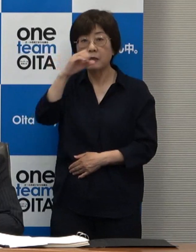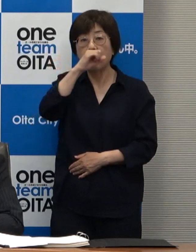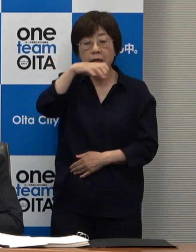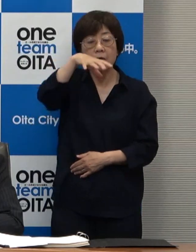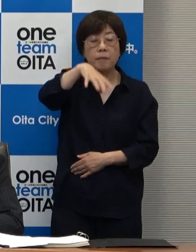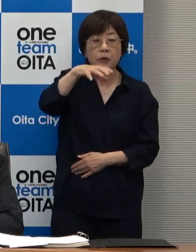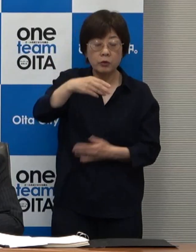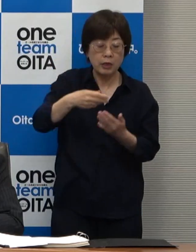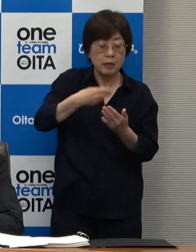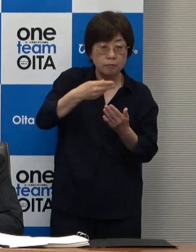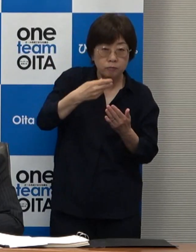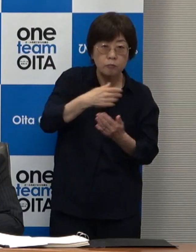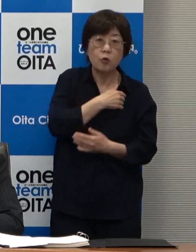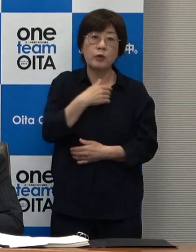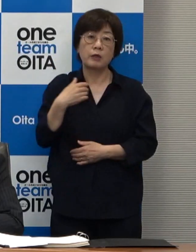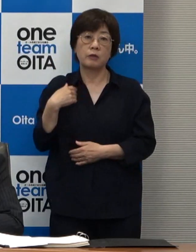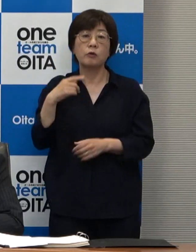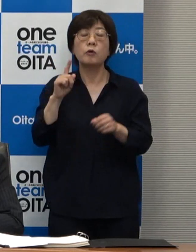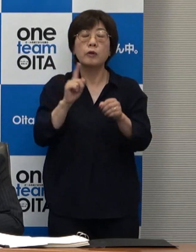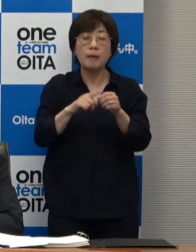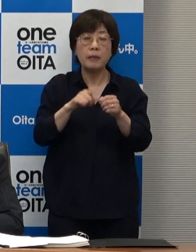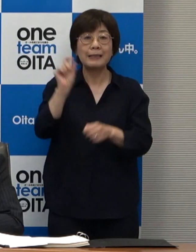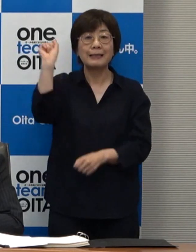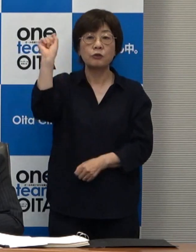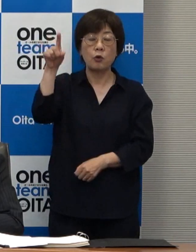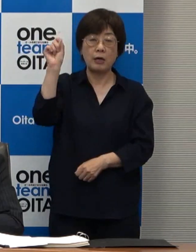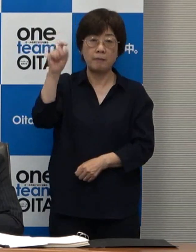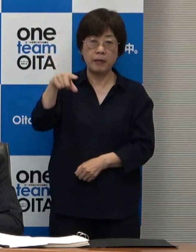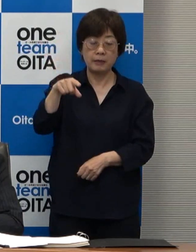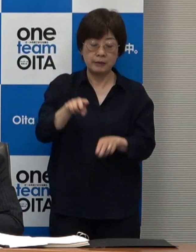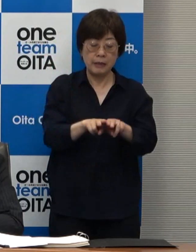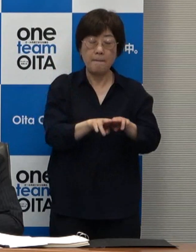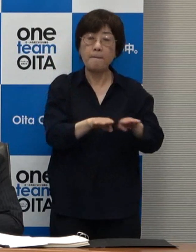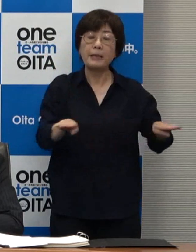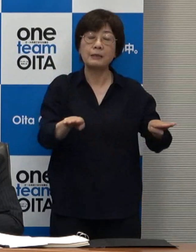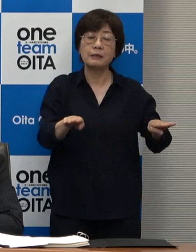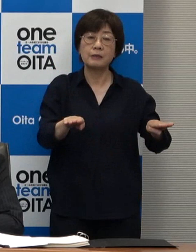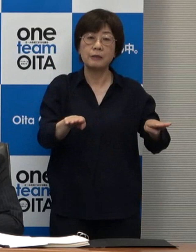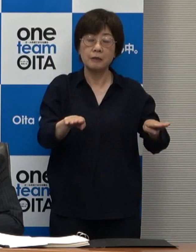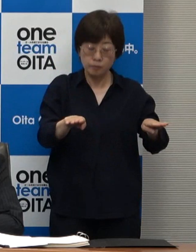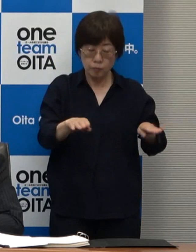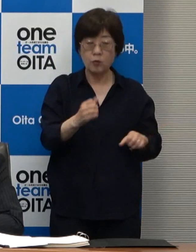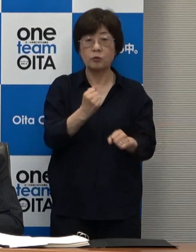していただくため、自動販売機やベンチを新たに設置しました。